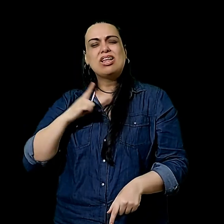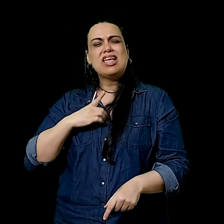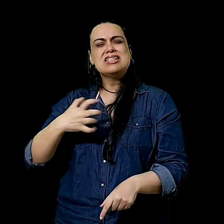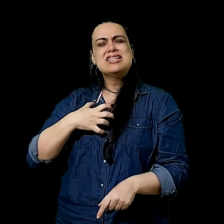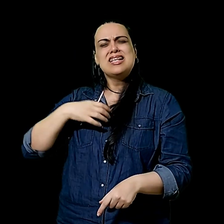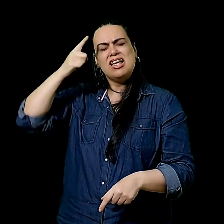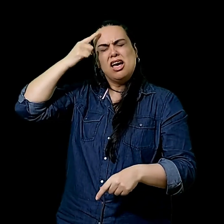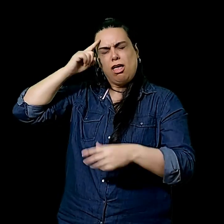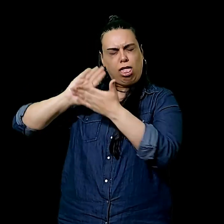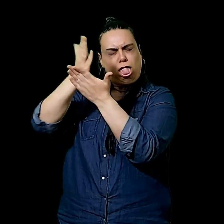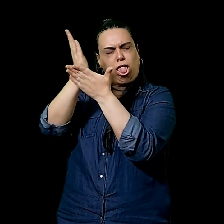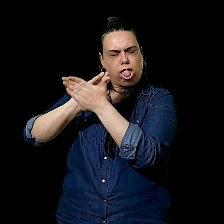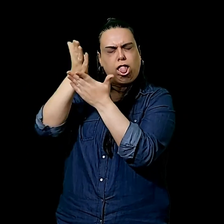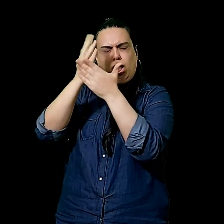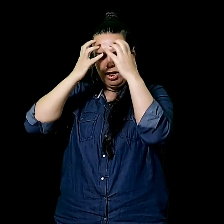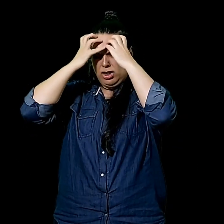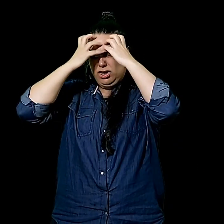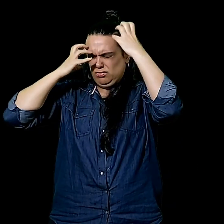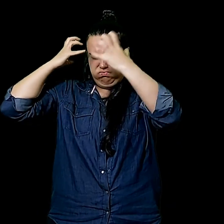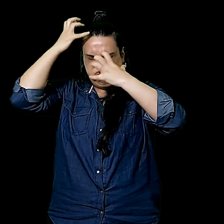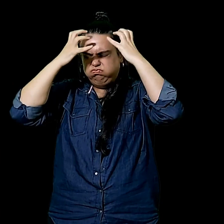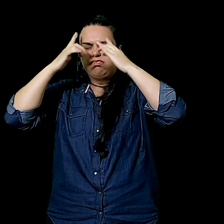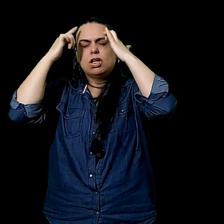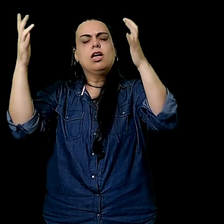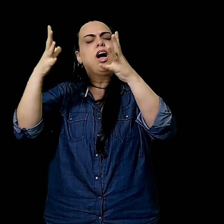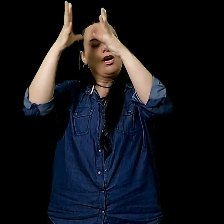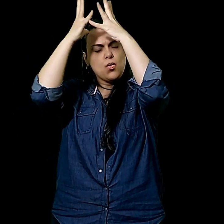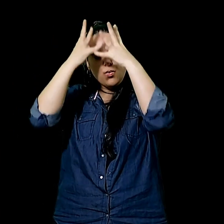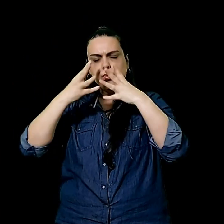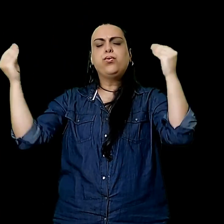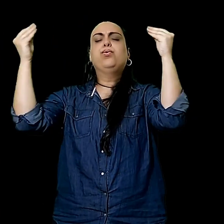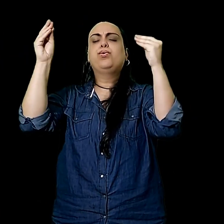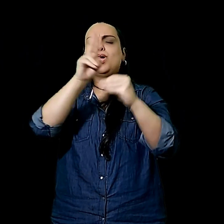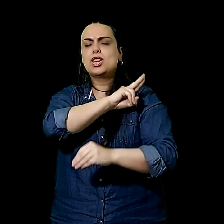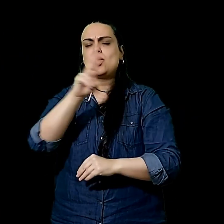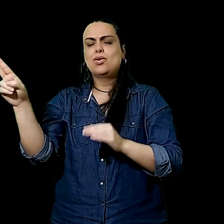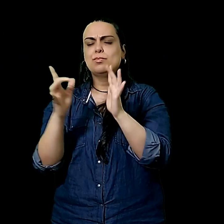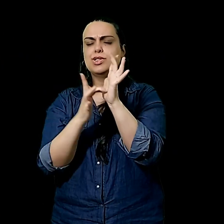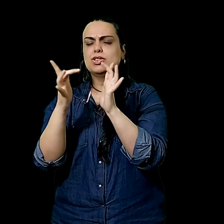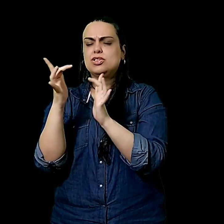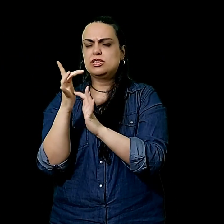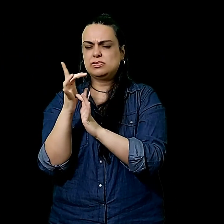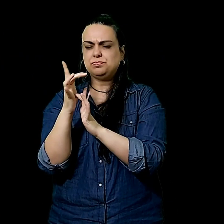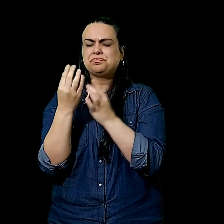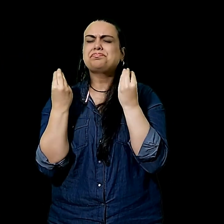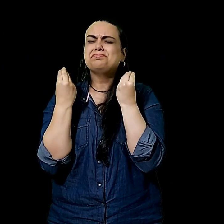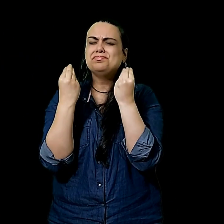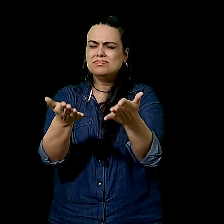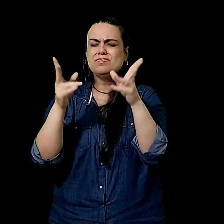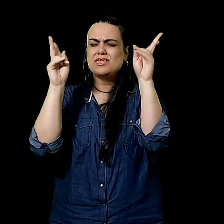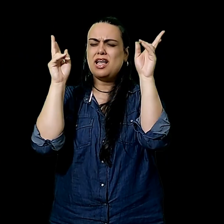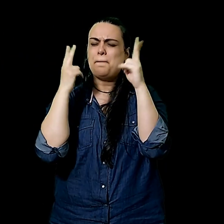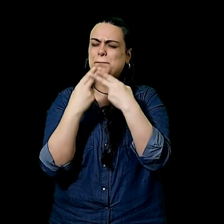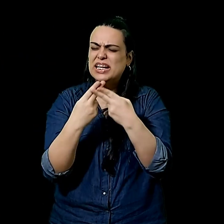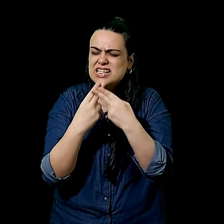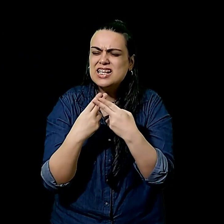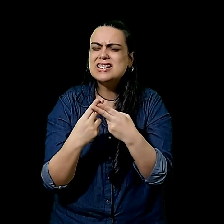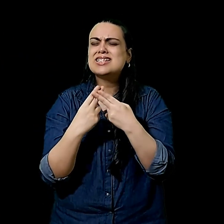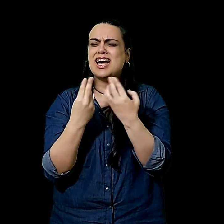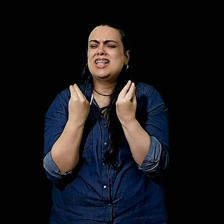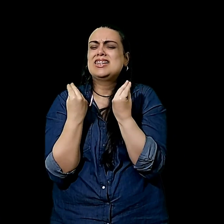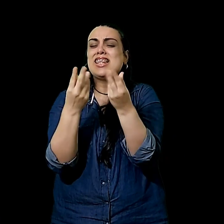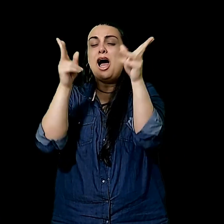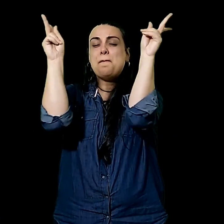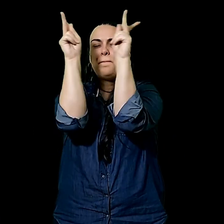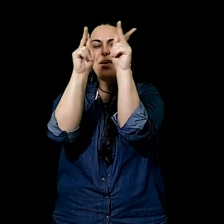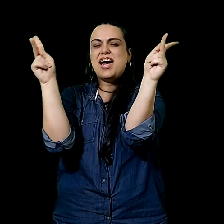mental e desordem mental, eu Te repreendo agora em nome de Jesus. Ministra sobre eles paciência, ministra sobre eles